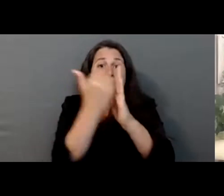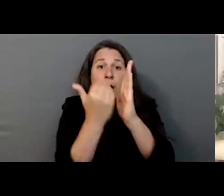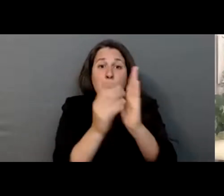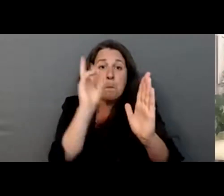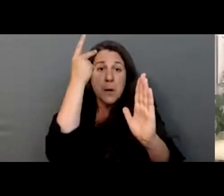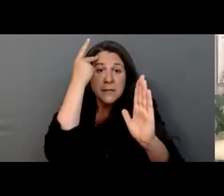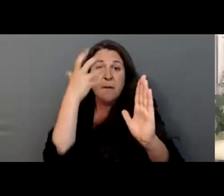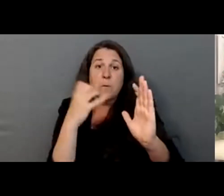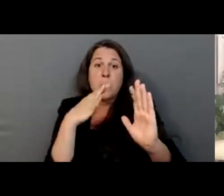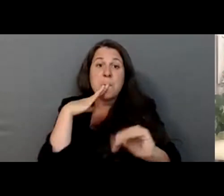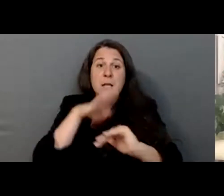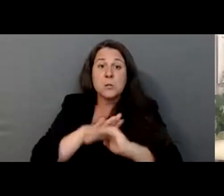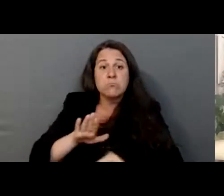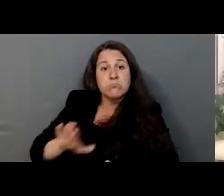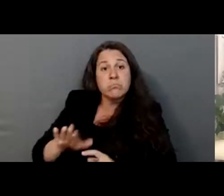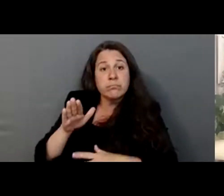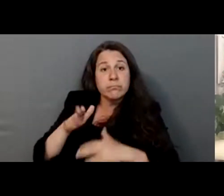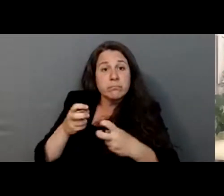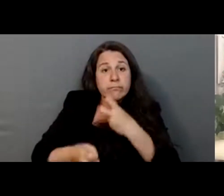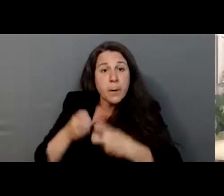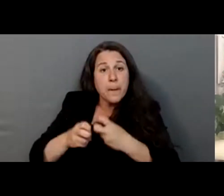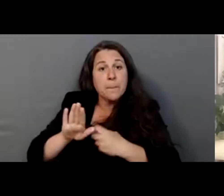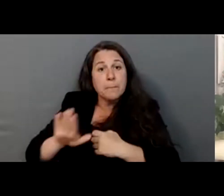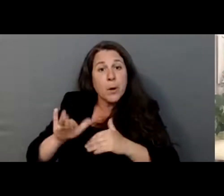enjeux spécifiques et importants des femmes en situation de handicap.